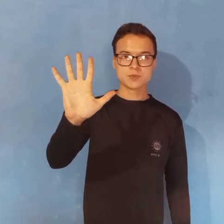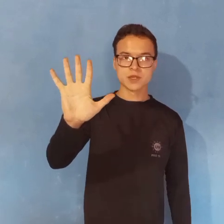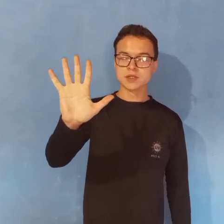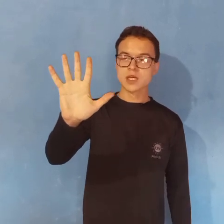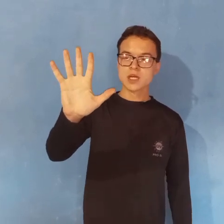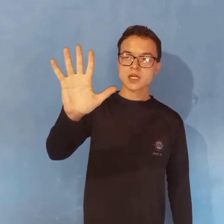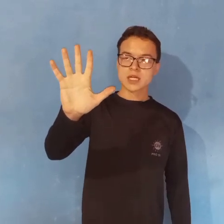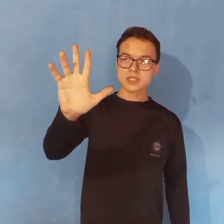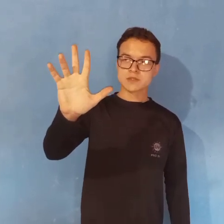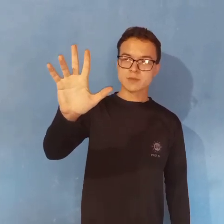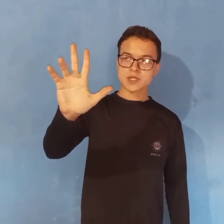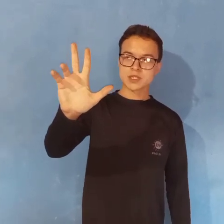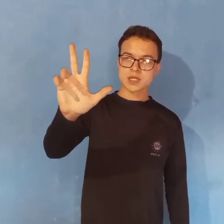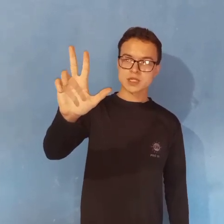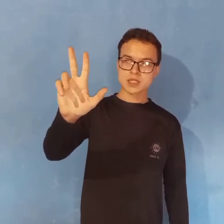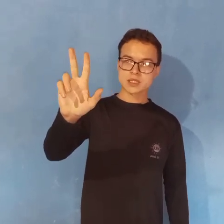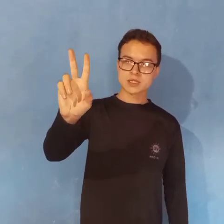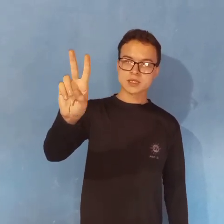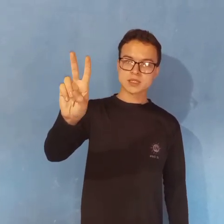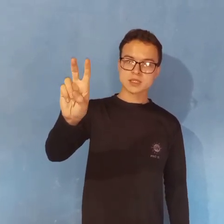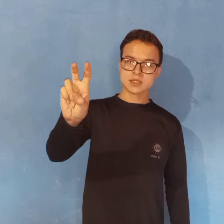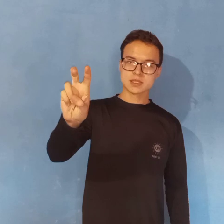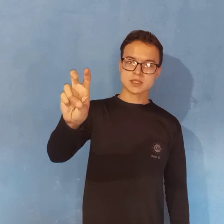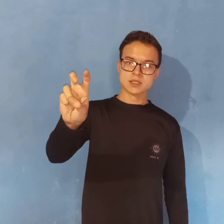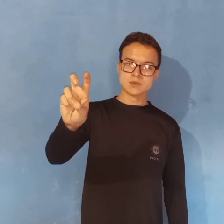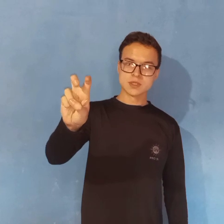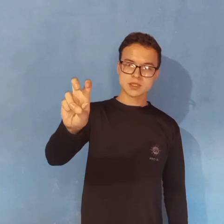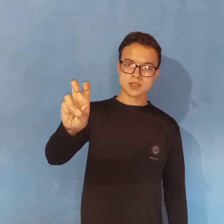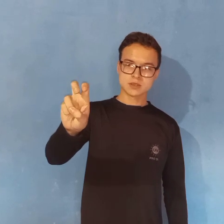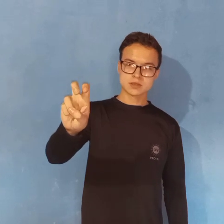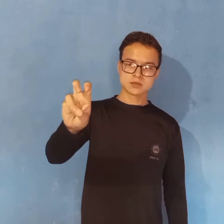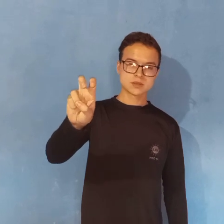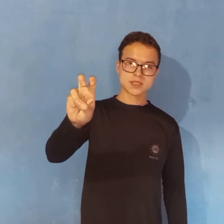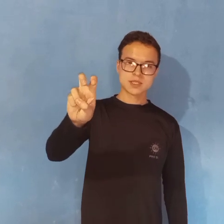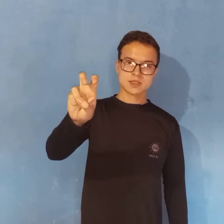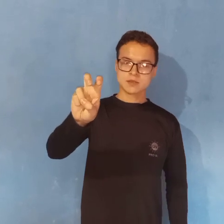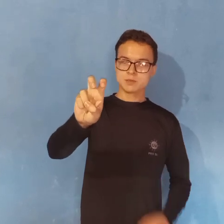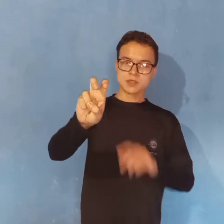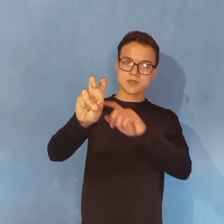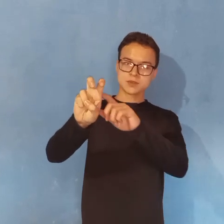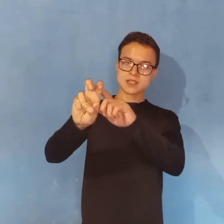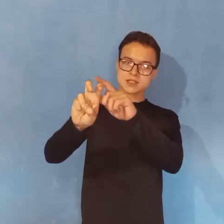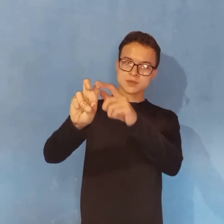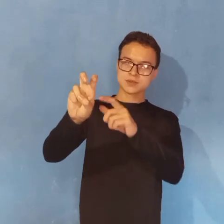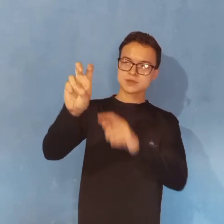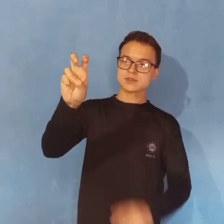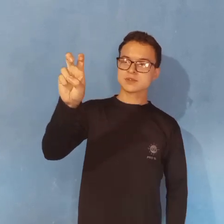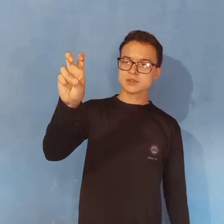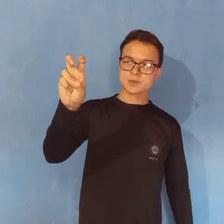primária. A gente vai baixar esses dedos aqui. Meio que fica o desenho de apenas